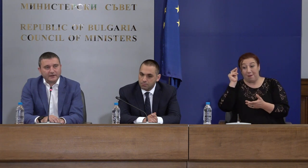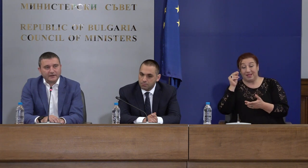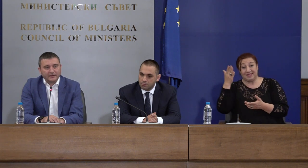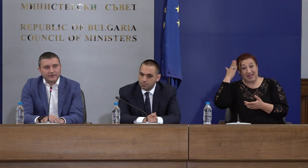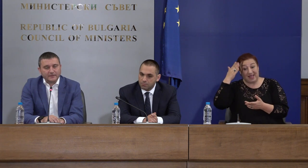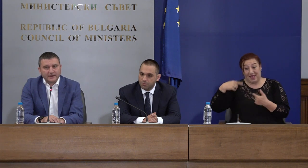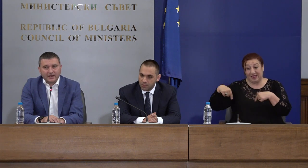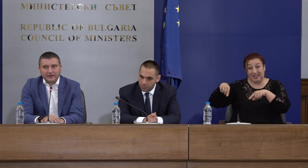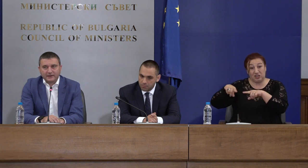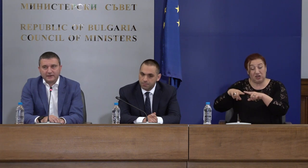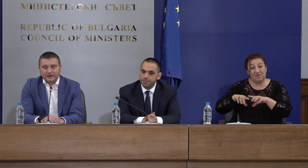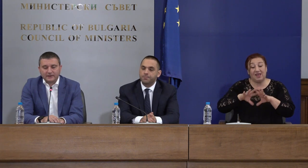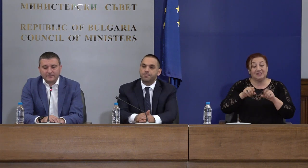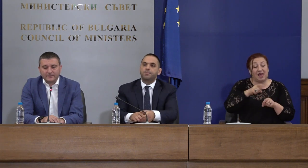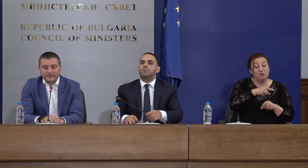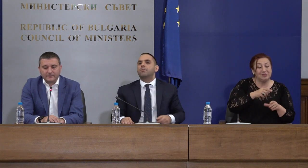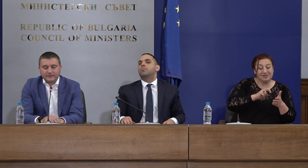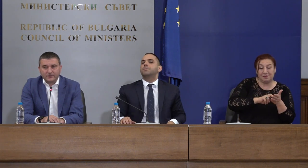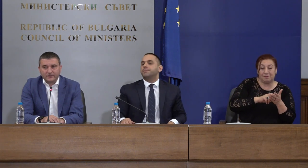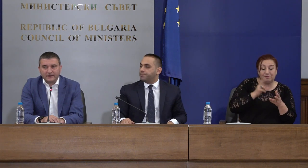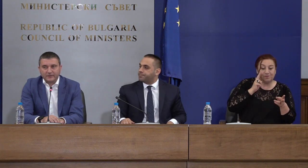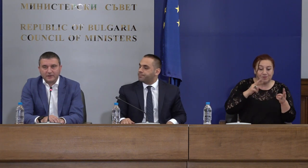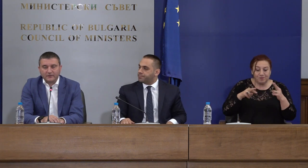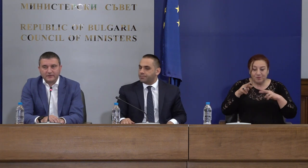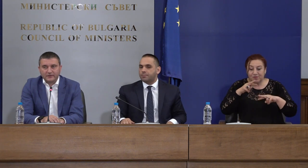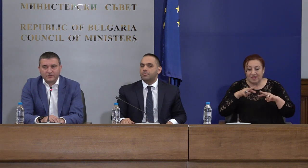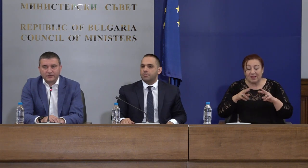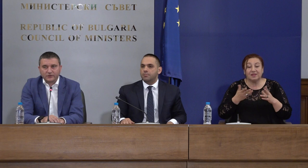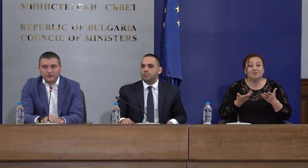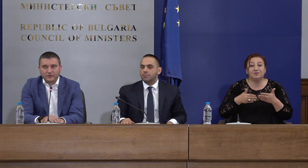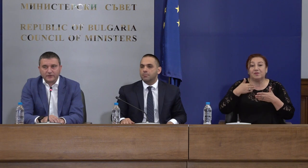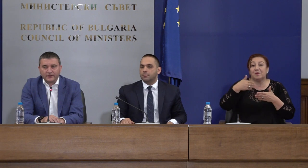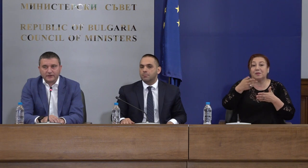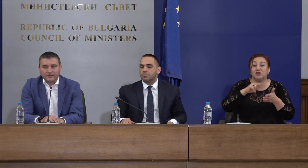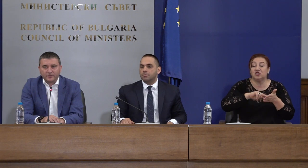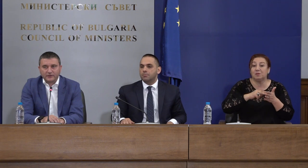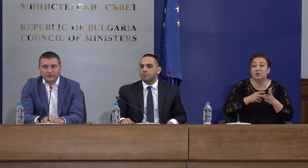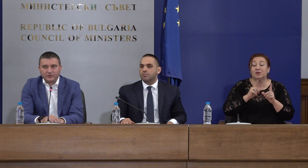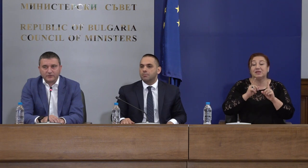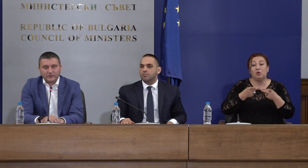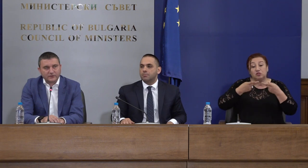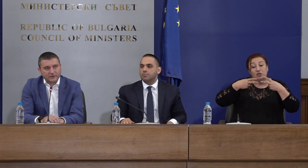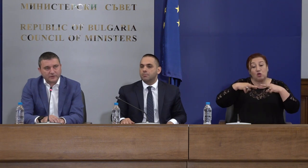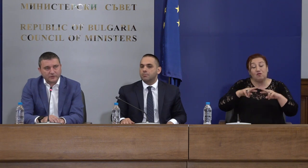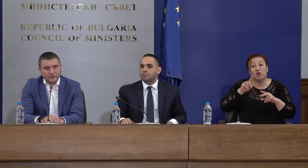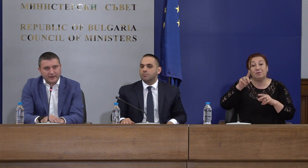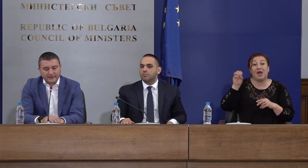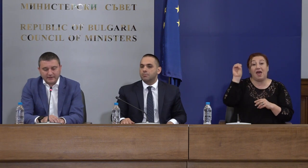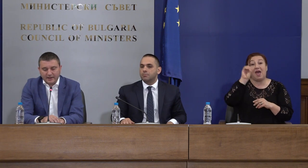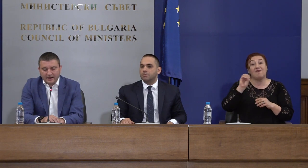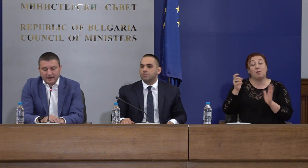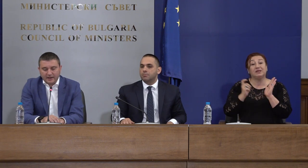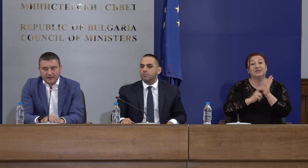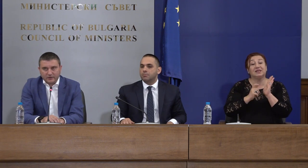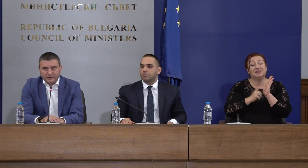да разгледат съответните планове, за да може да се отговори на европейското законодателство, свързано с